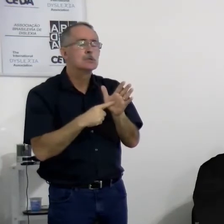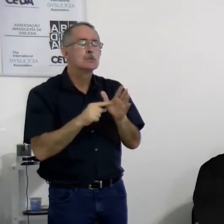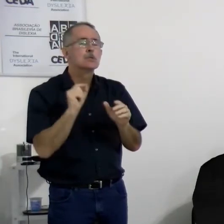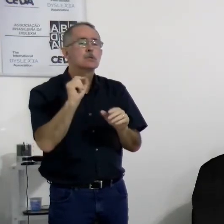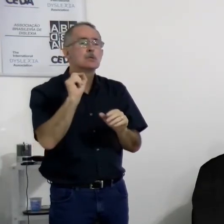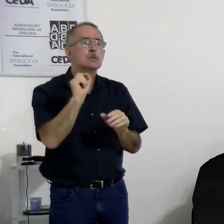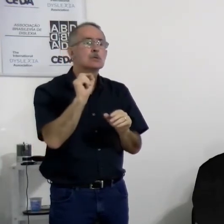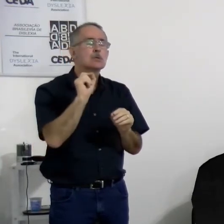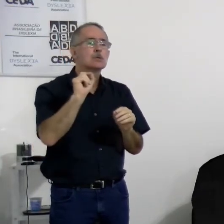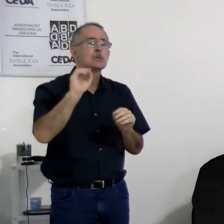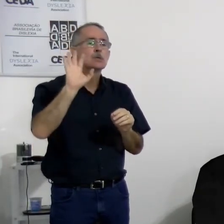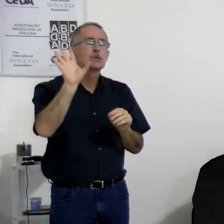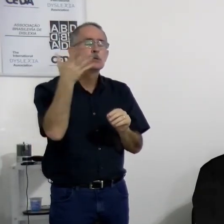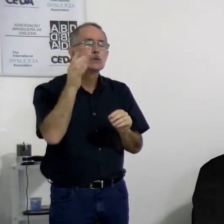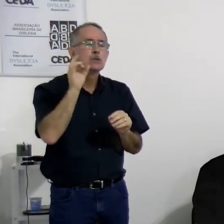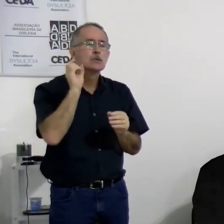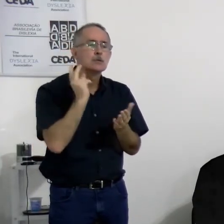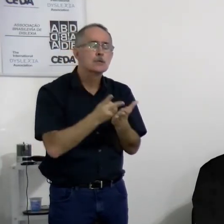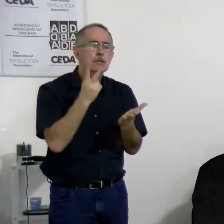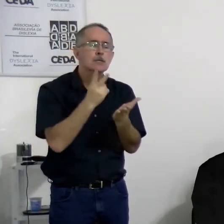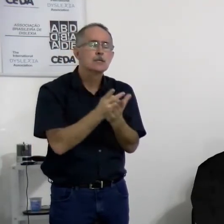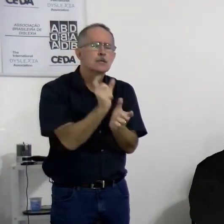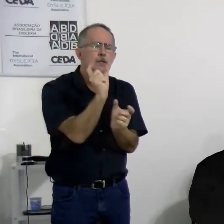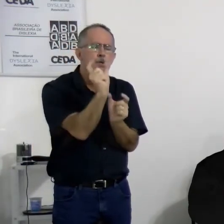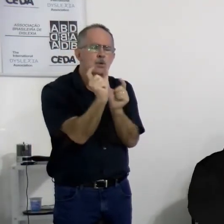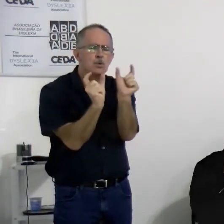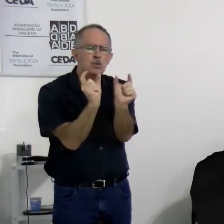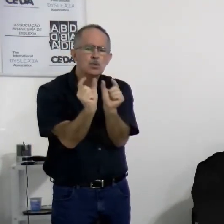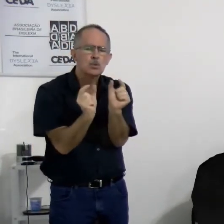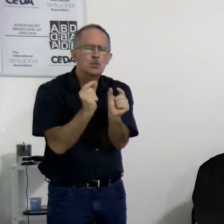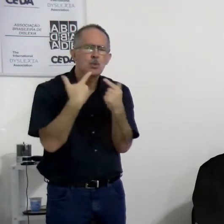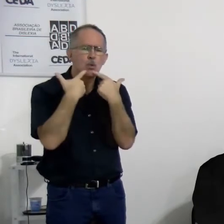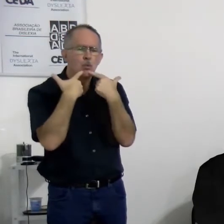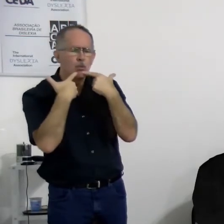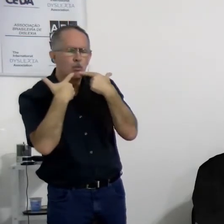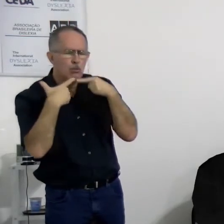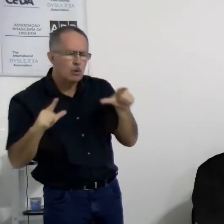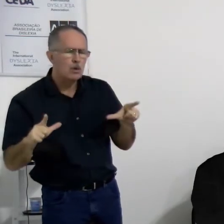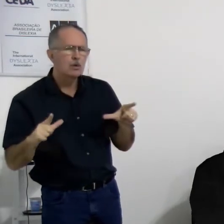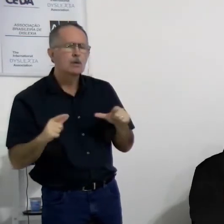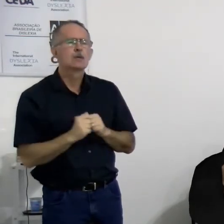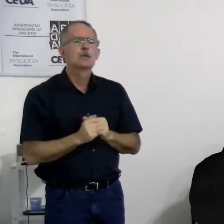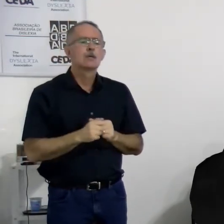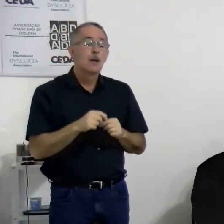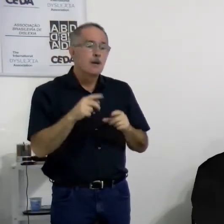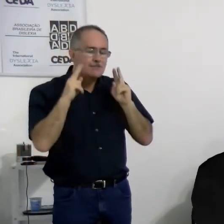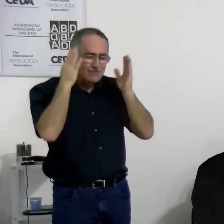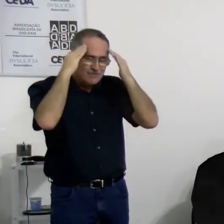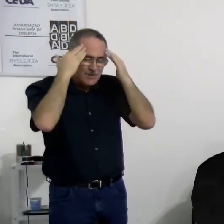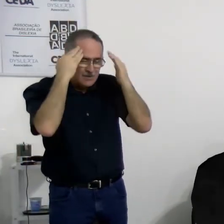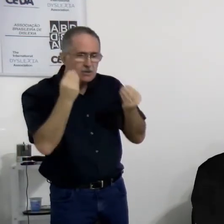das unidades cada vez menores de linguagem, né? Buscando fazer intervenção precoce das